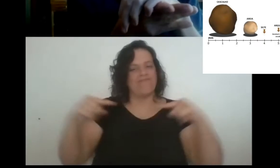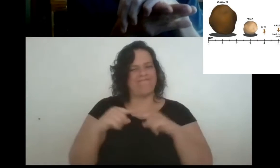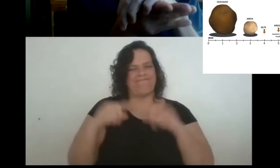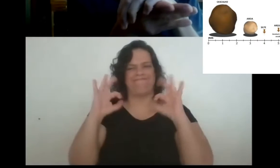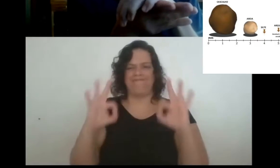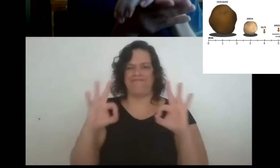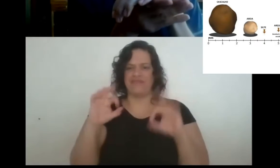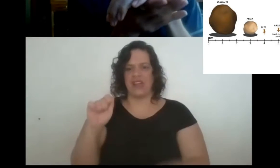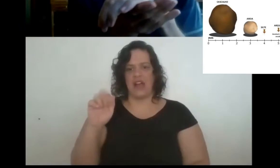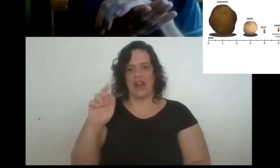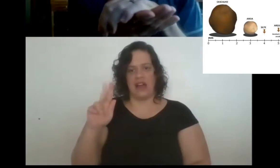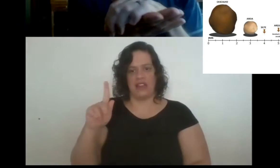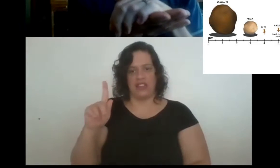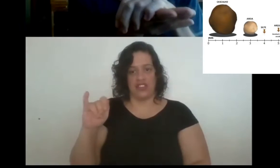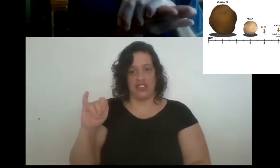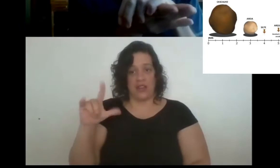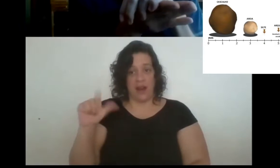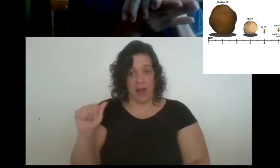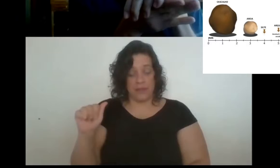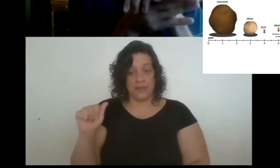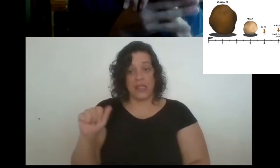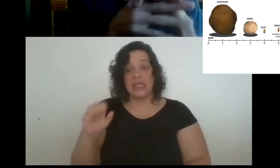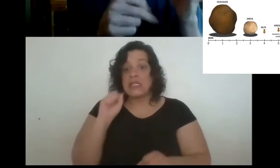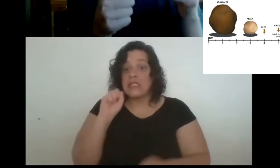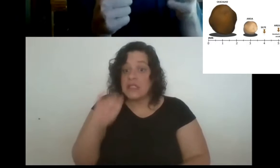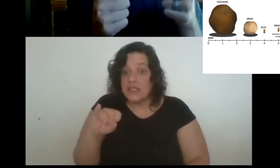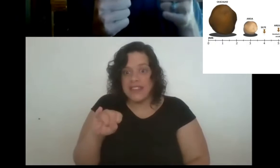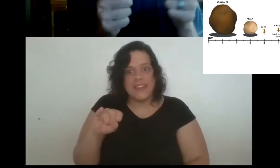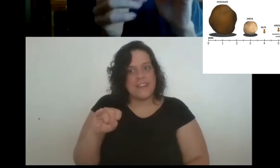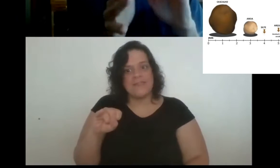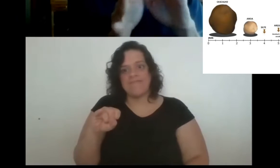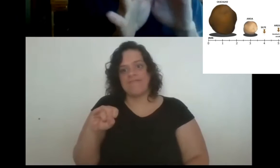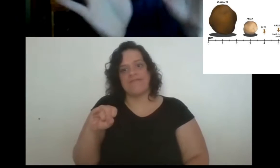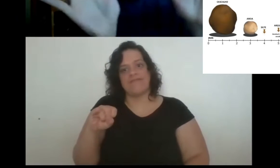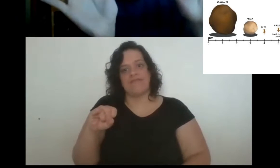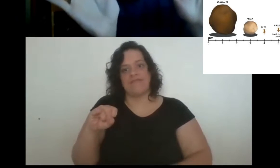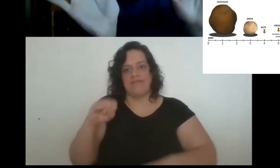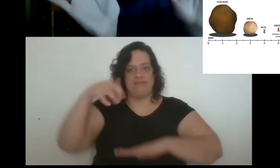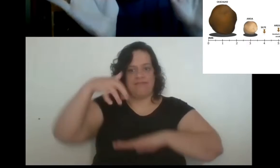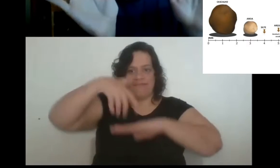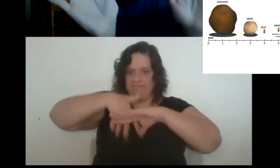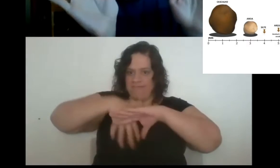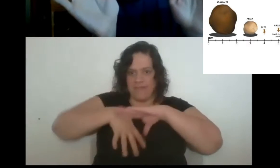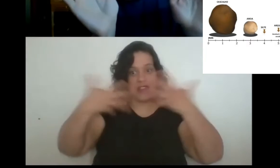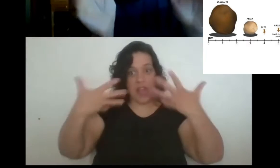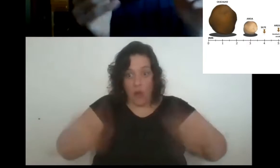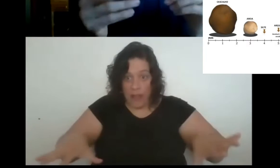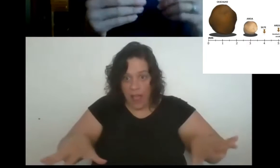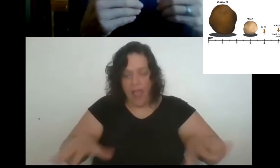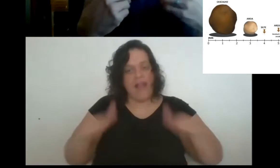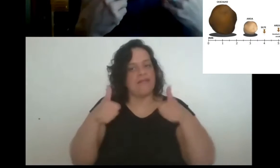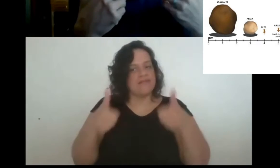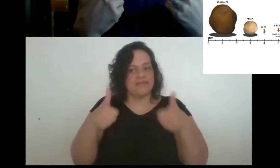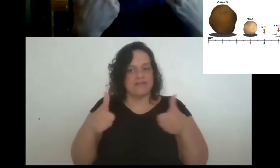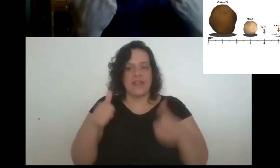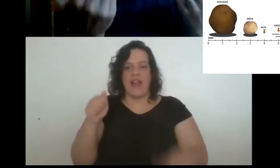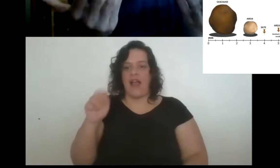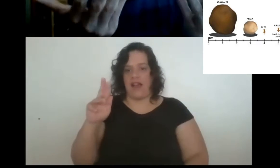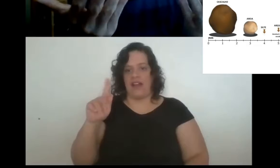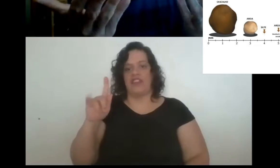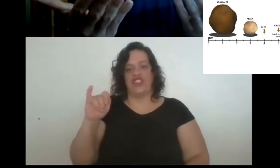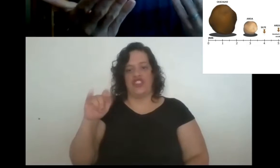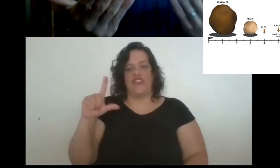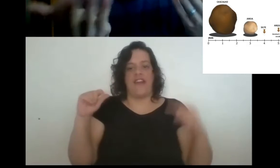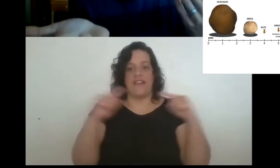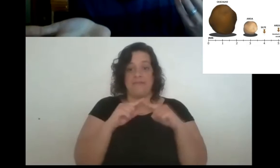forem trabalhar com uma estrutura que não conte com infiltração, ótimo também, porque não vai infiltrar nada. Agora, se vocês